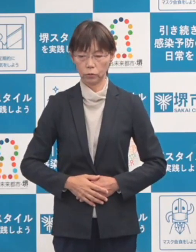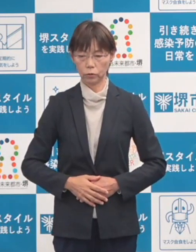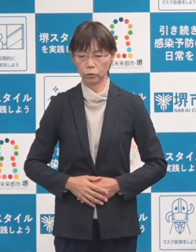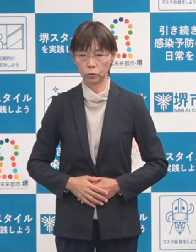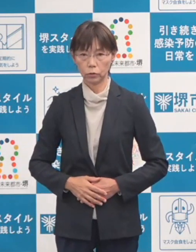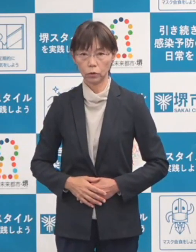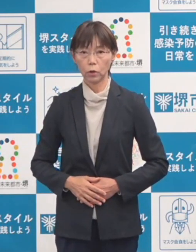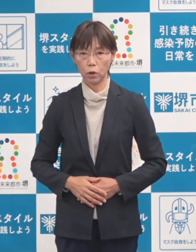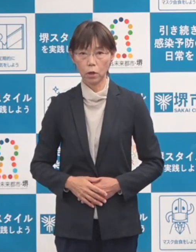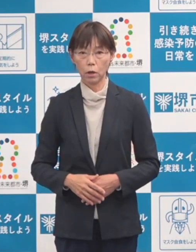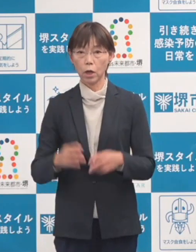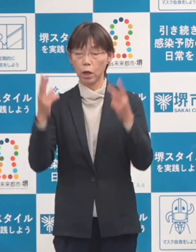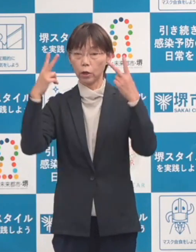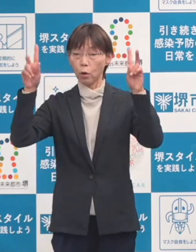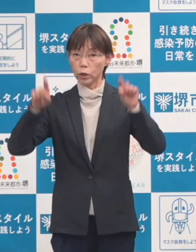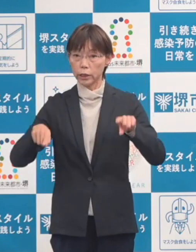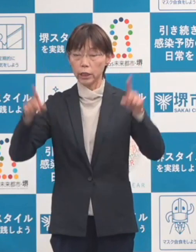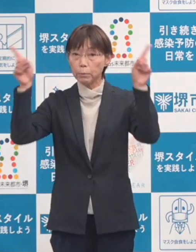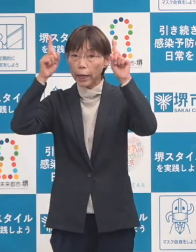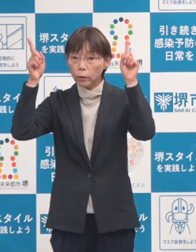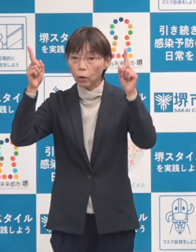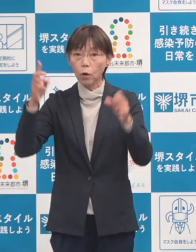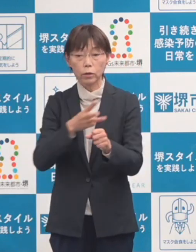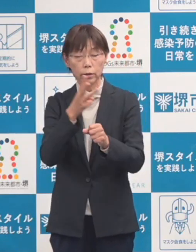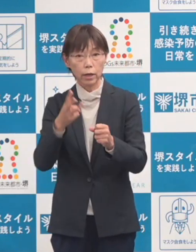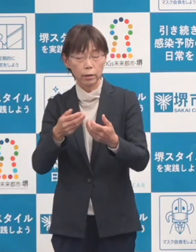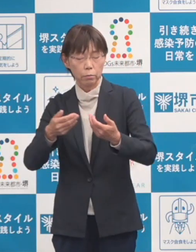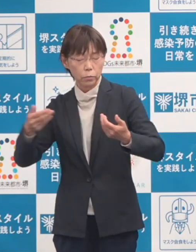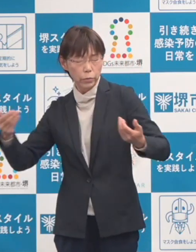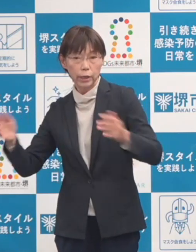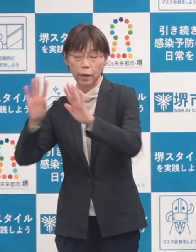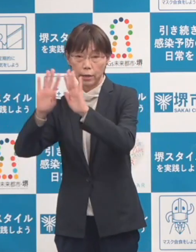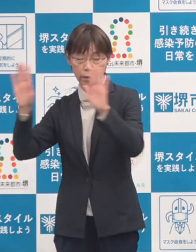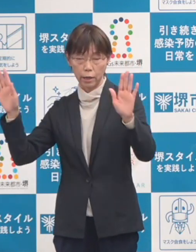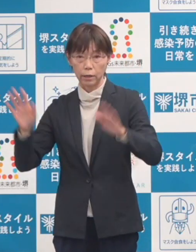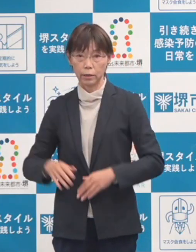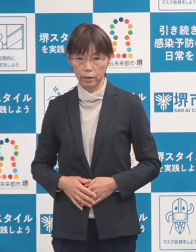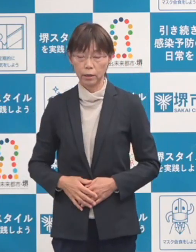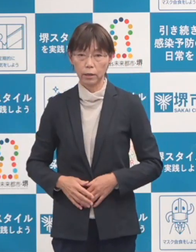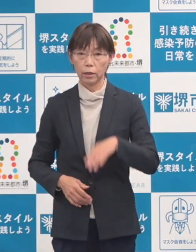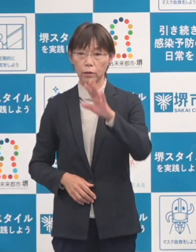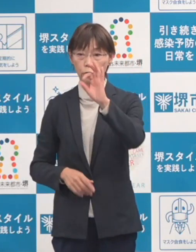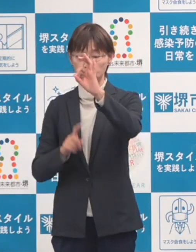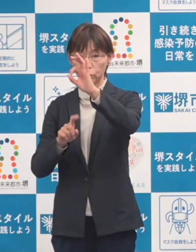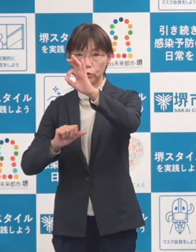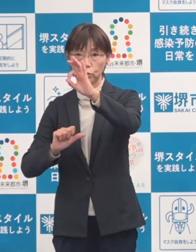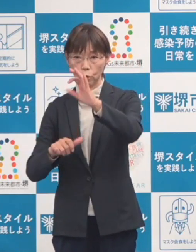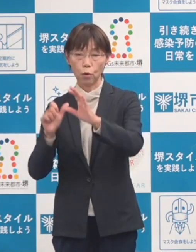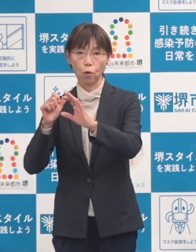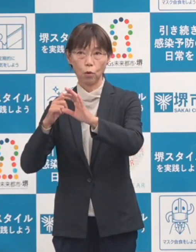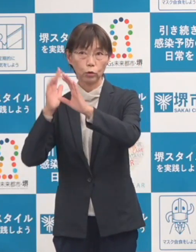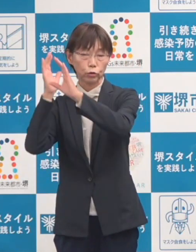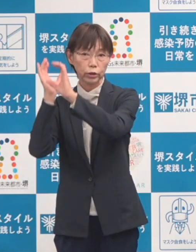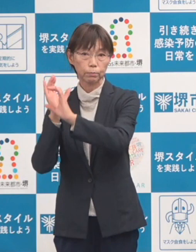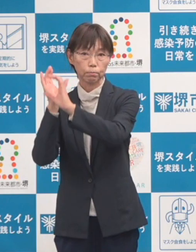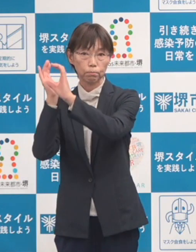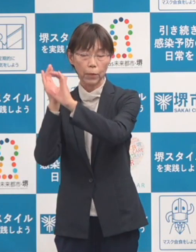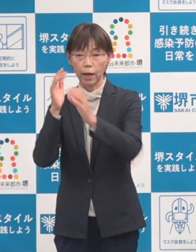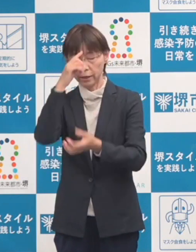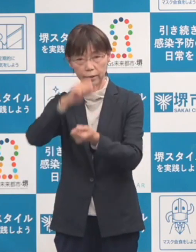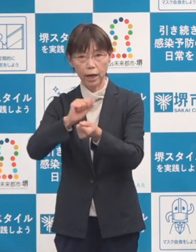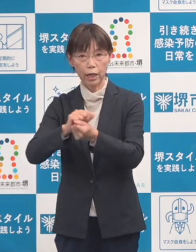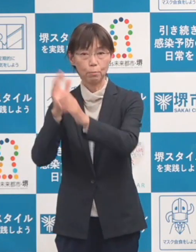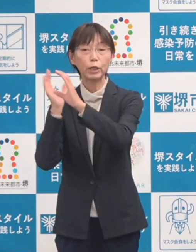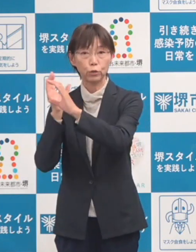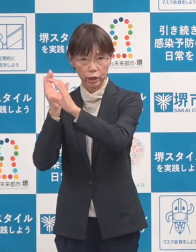年ぶりに開催をされておりまして、10月15日16日の堺祭り、そして今週